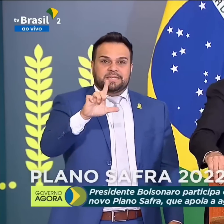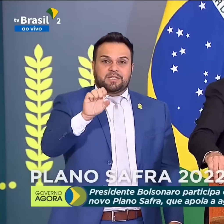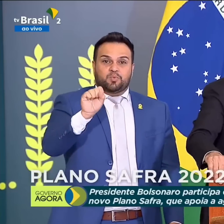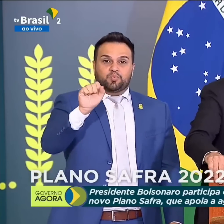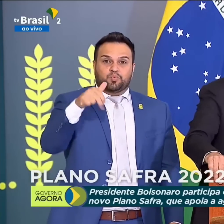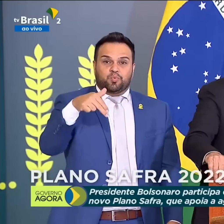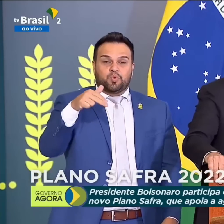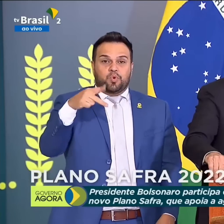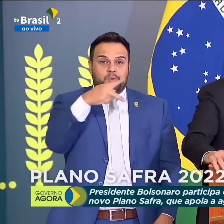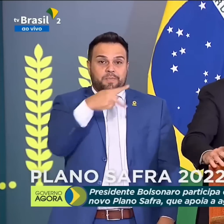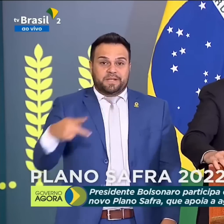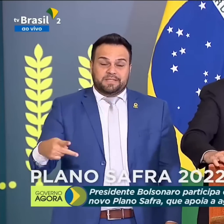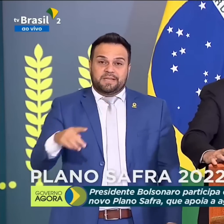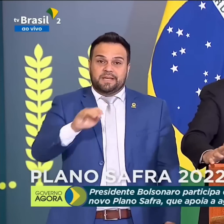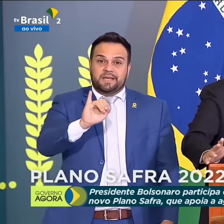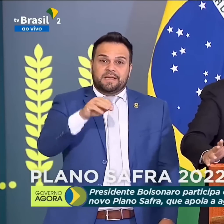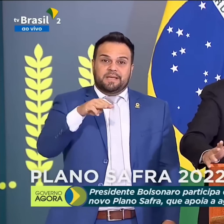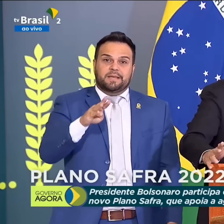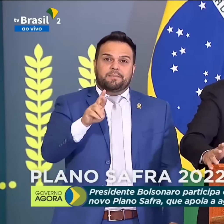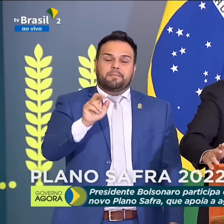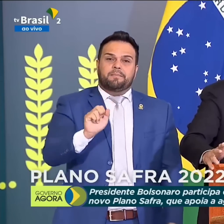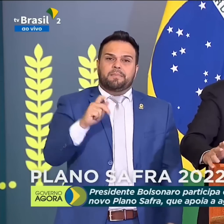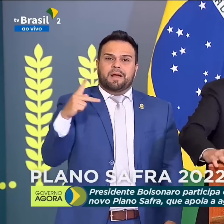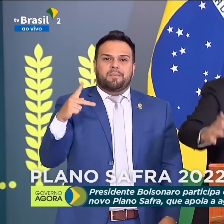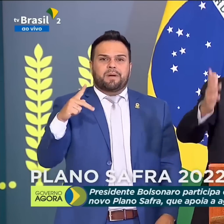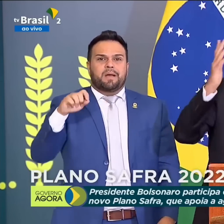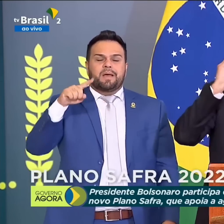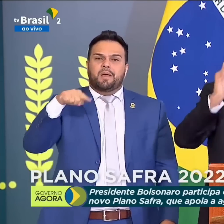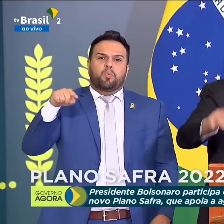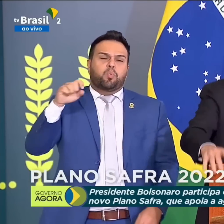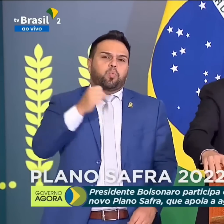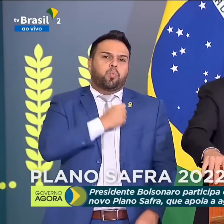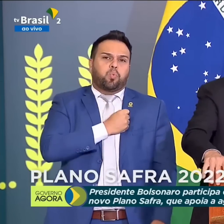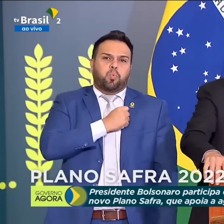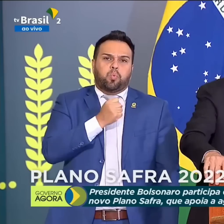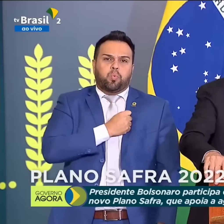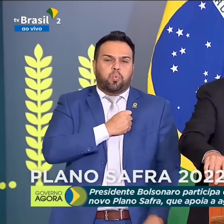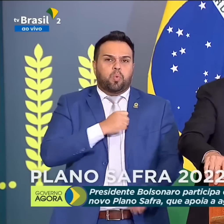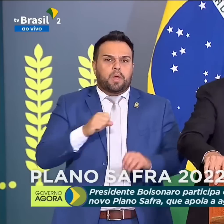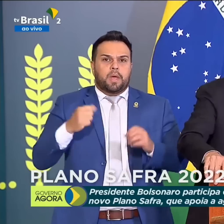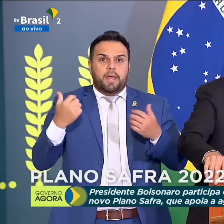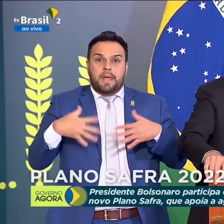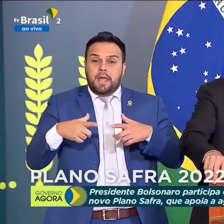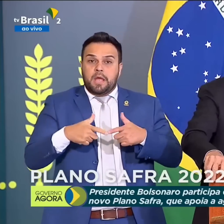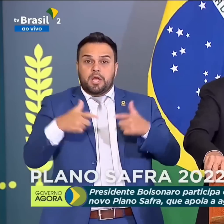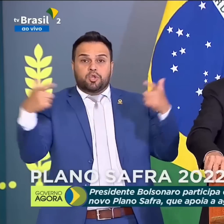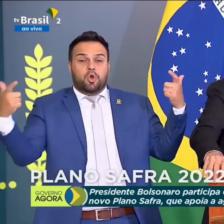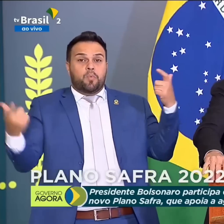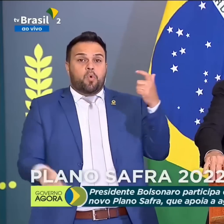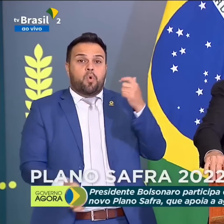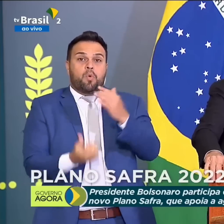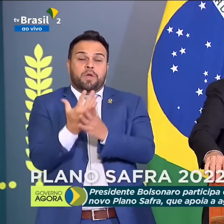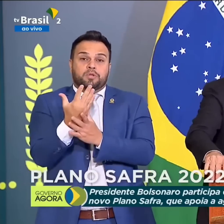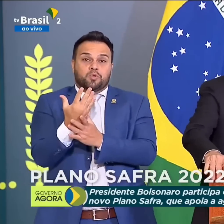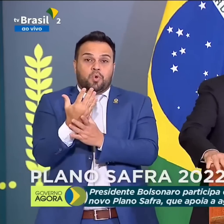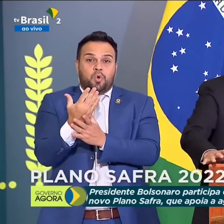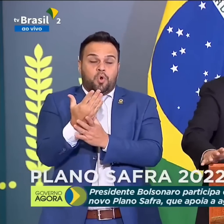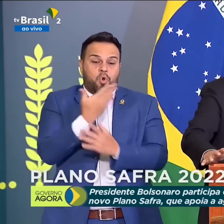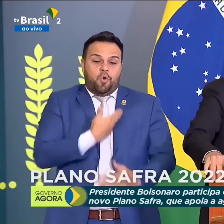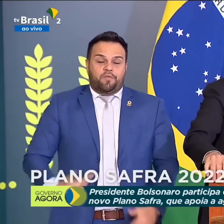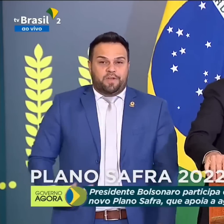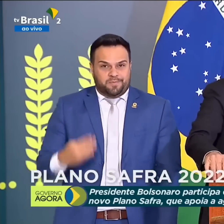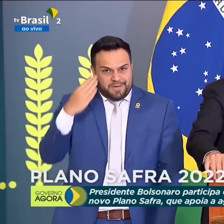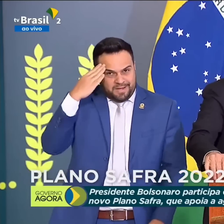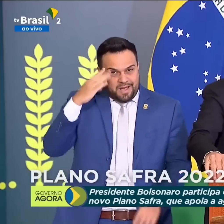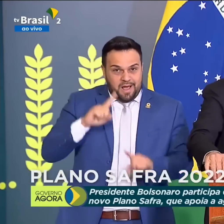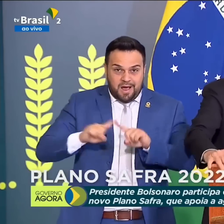no campo. A Embrapa é uma gigante, desde quando nasceu lá atrás, no governo militar. E a Embrapa